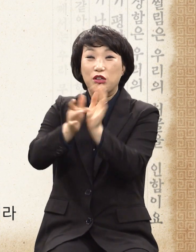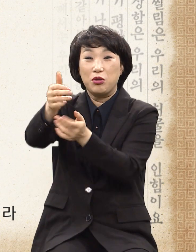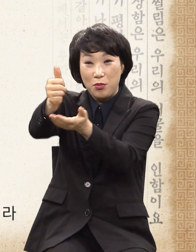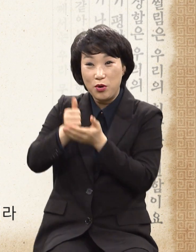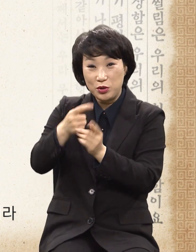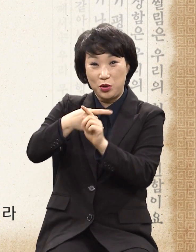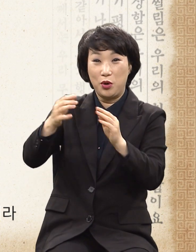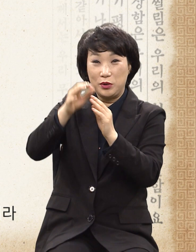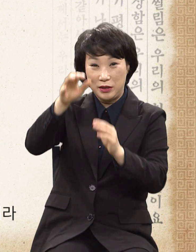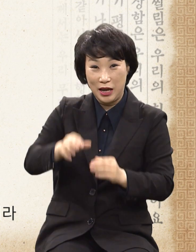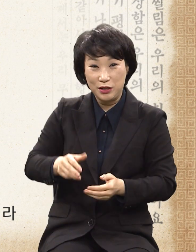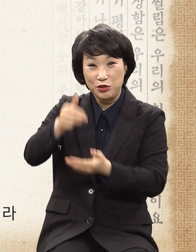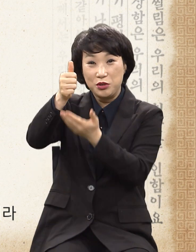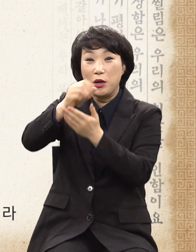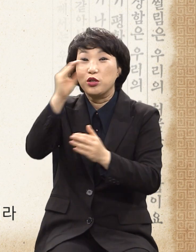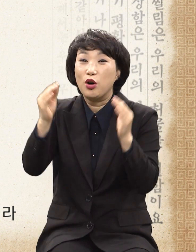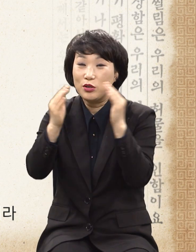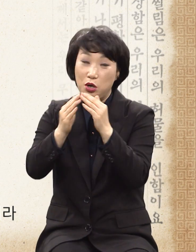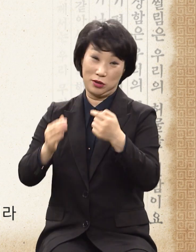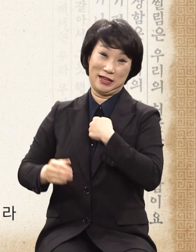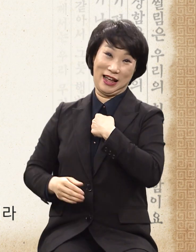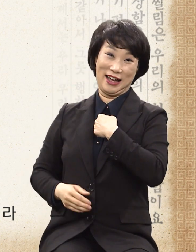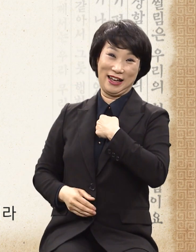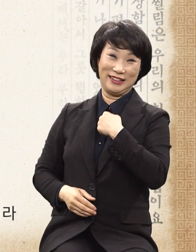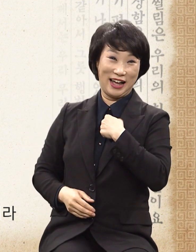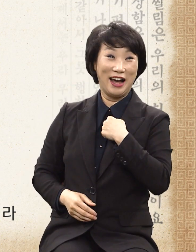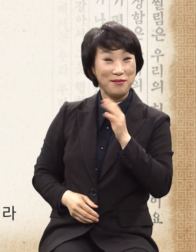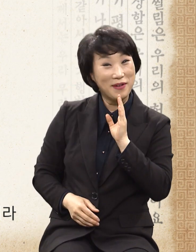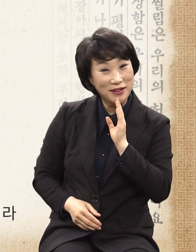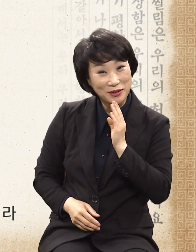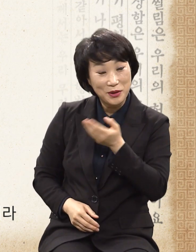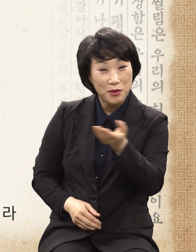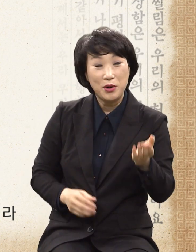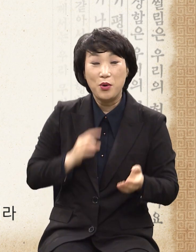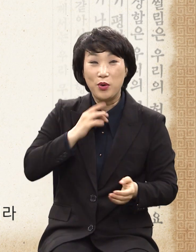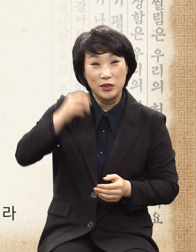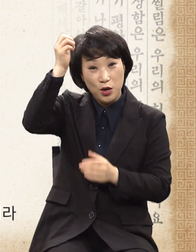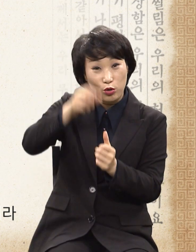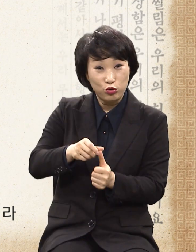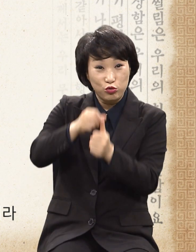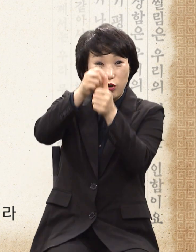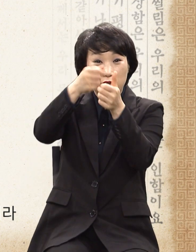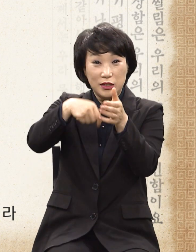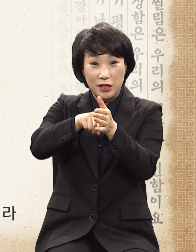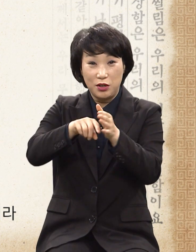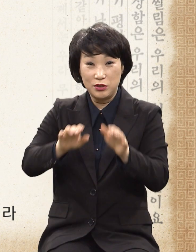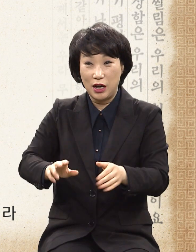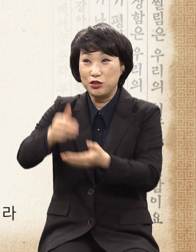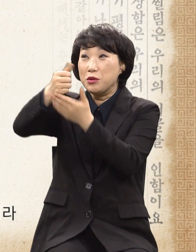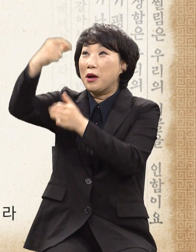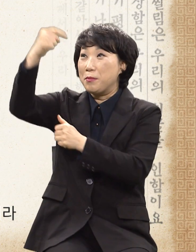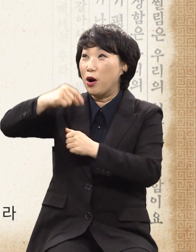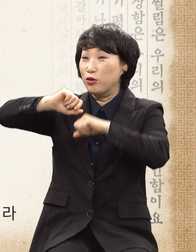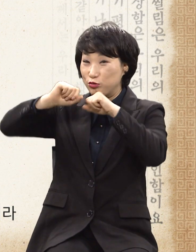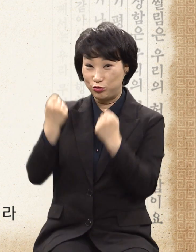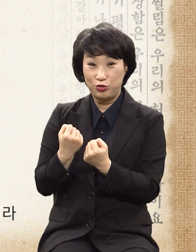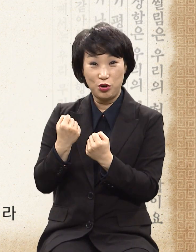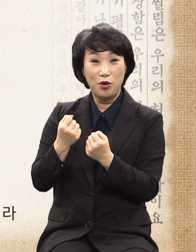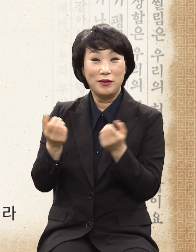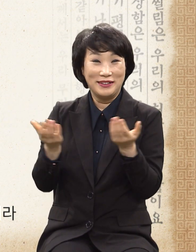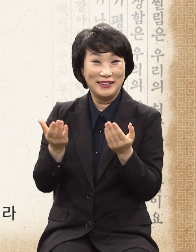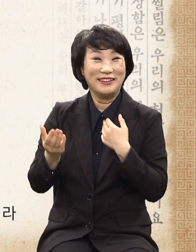교회를 가진 주님의 성전인 나는 오직 영혼 구령을 위해서 주님의 명령을